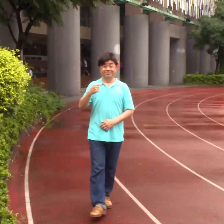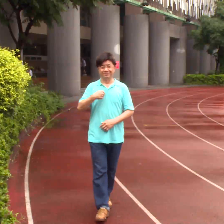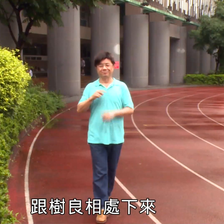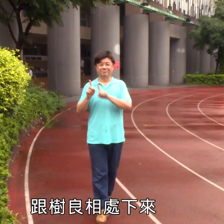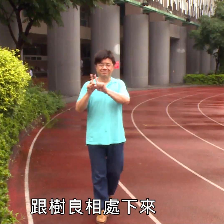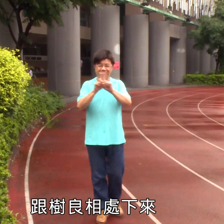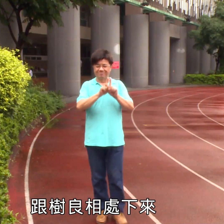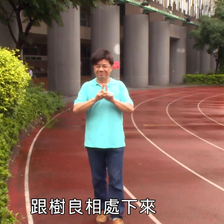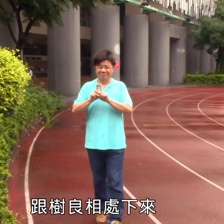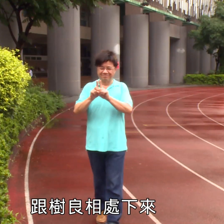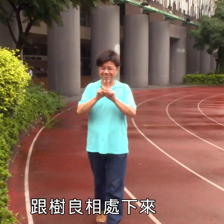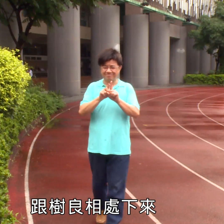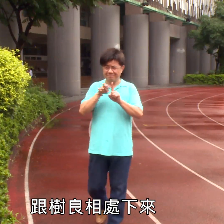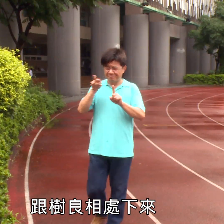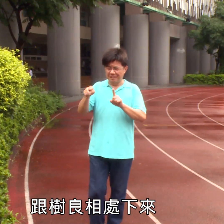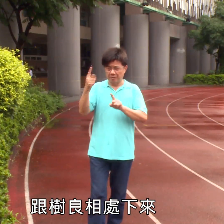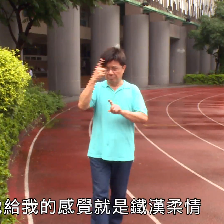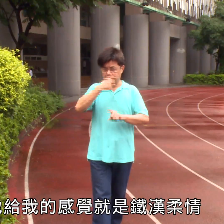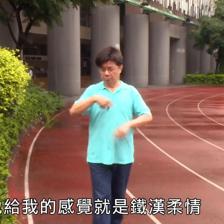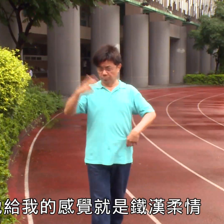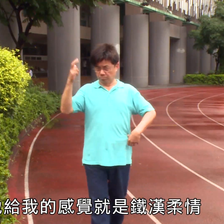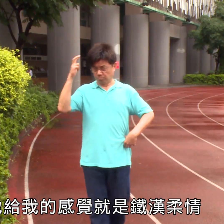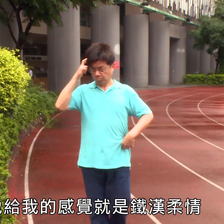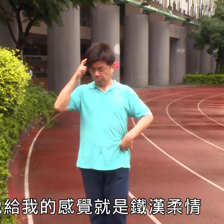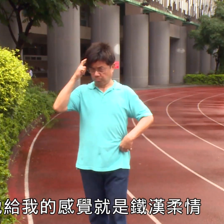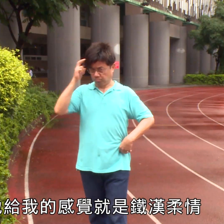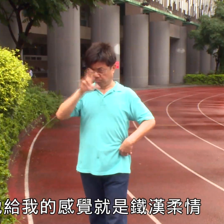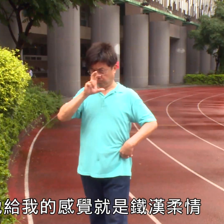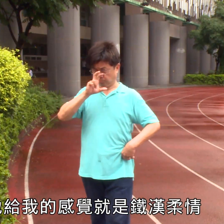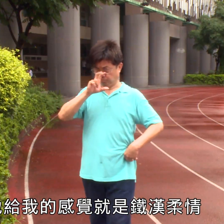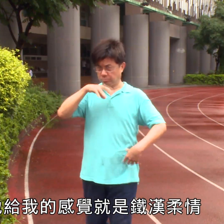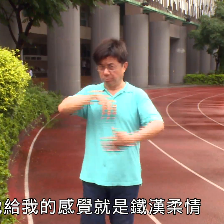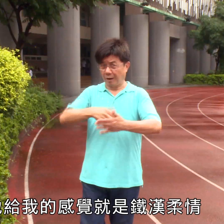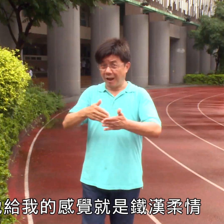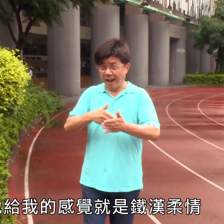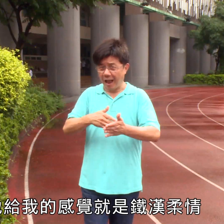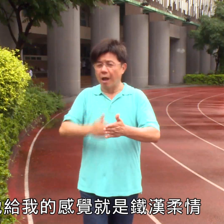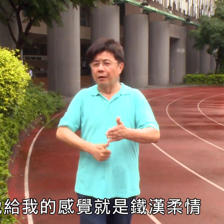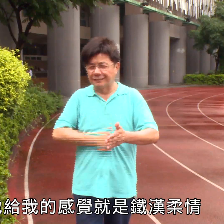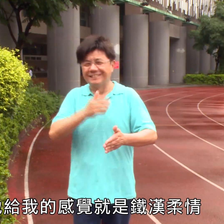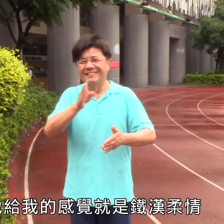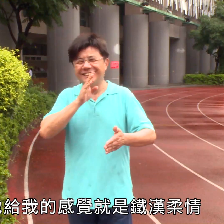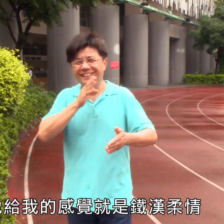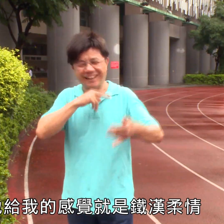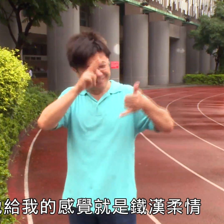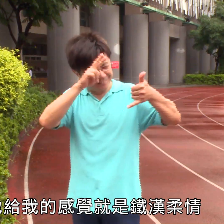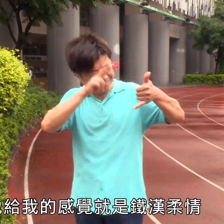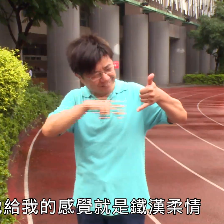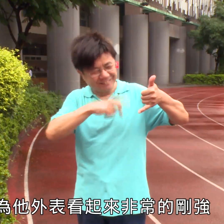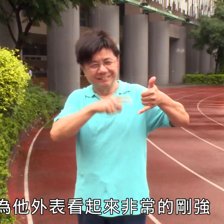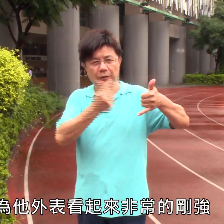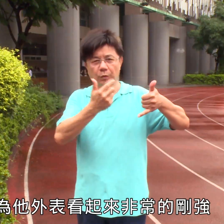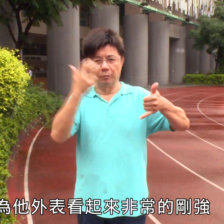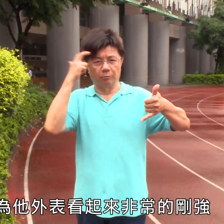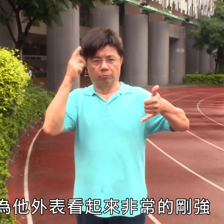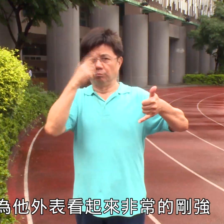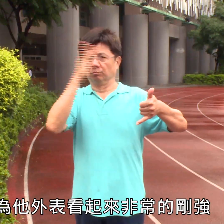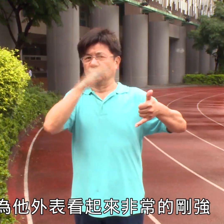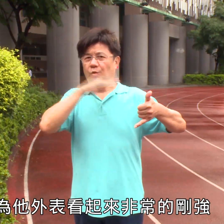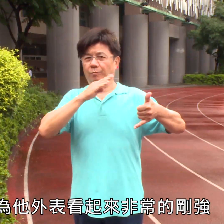跟树良相处下来啊，他给我的感觉呢就是铁汉柔情，因为他外表看起来非常